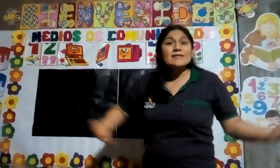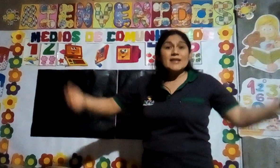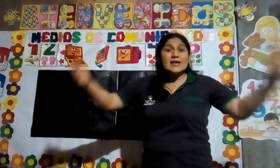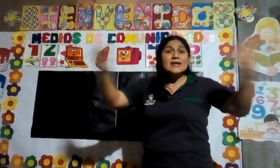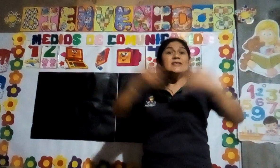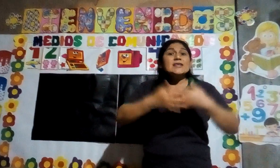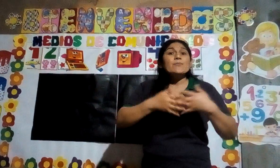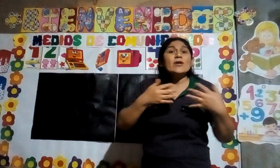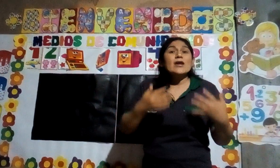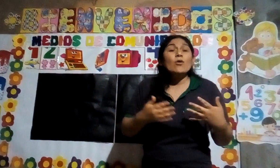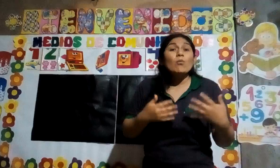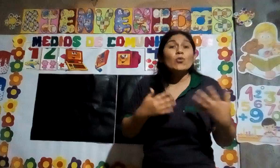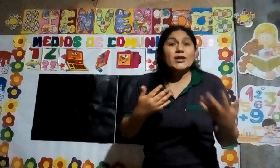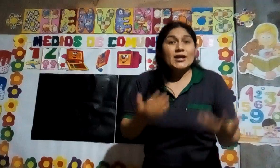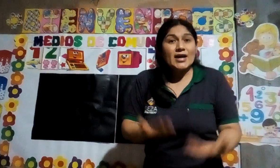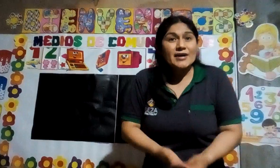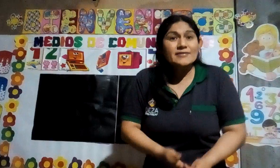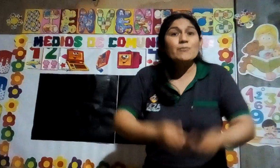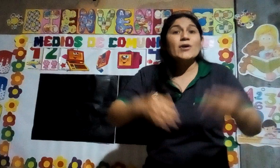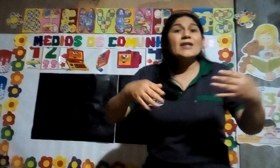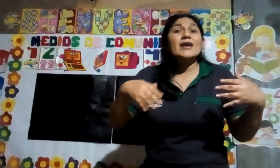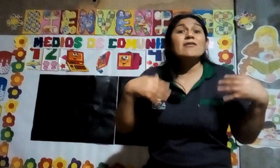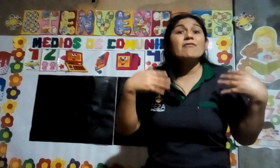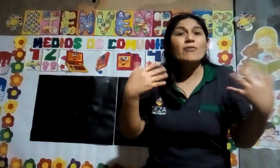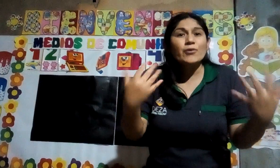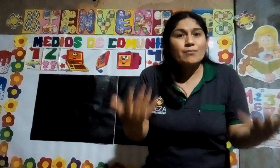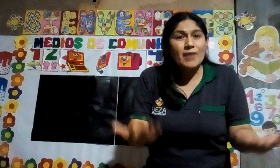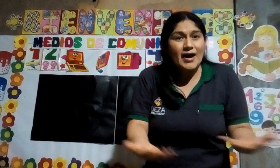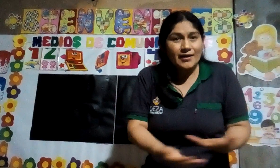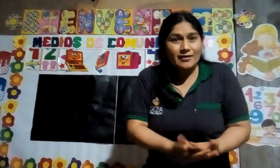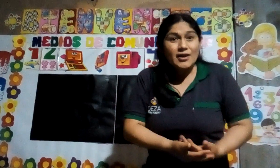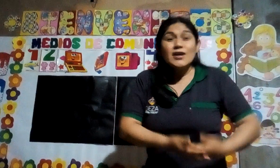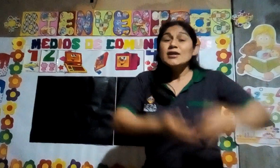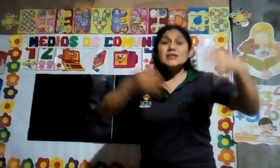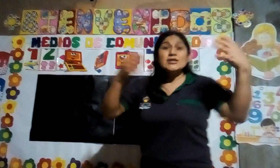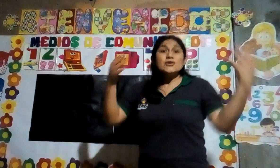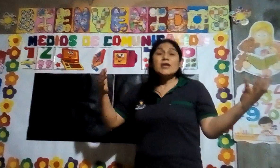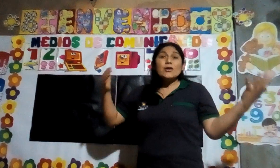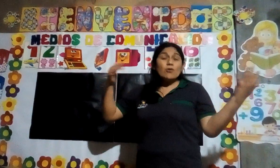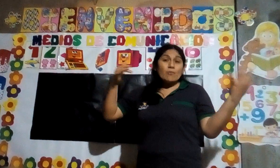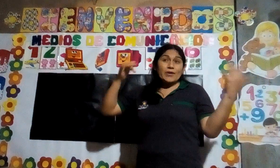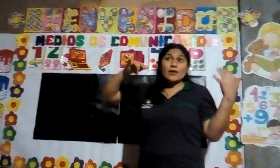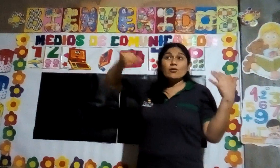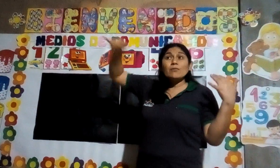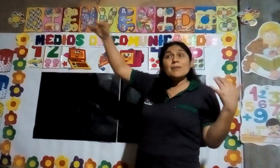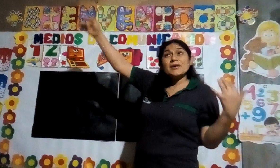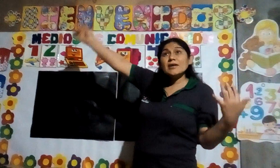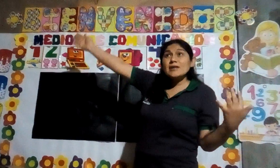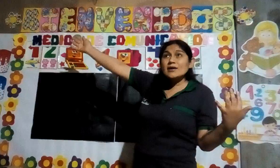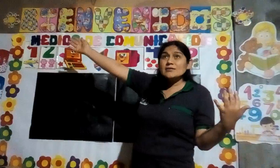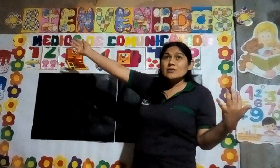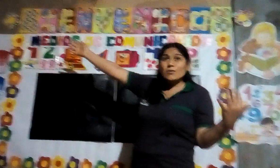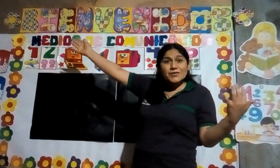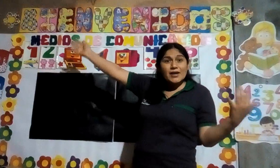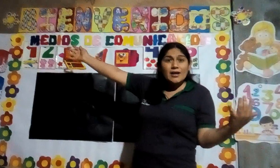gente se pueda comunicar, se pueda informar. Si yo quiero conversar con mi amiguita que se encuentra